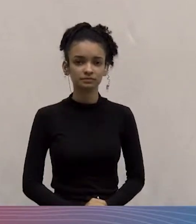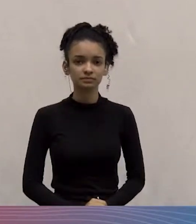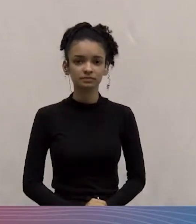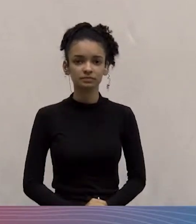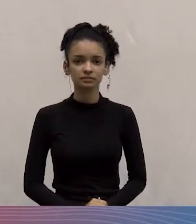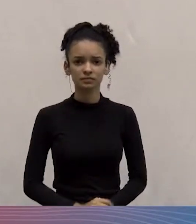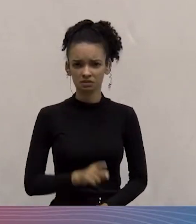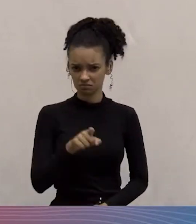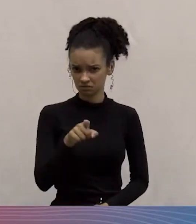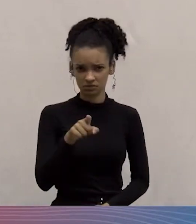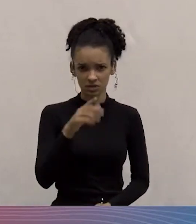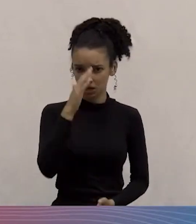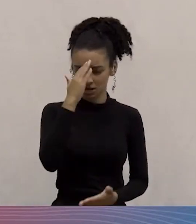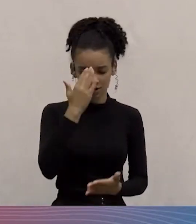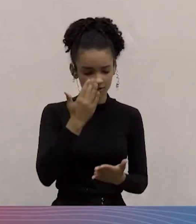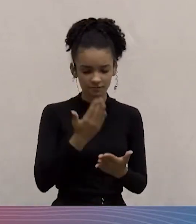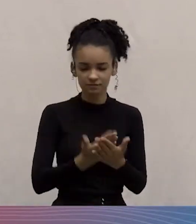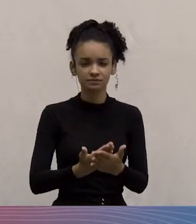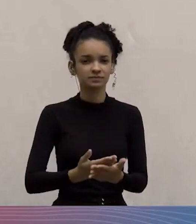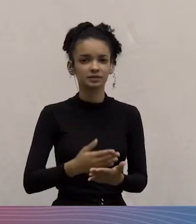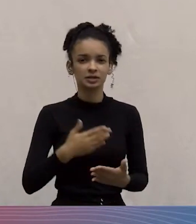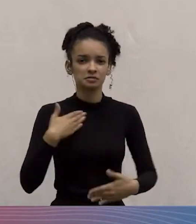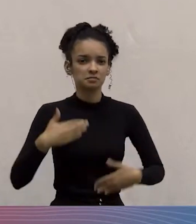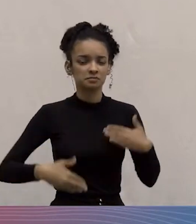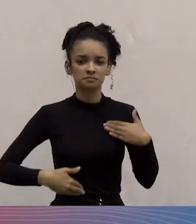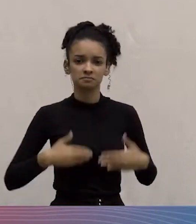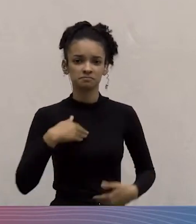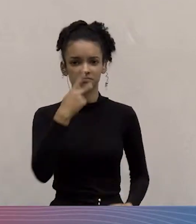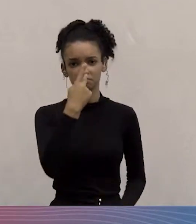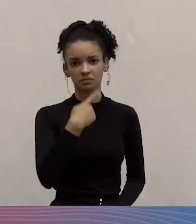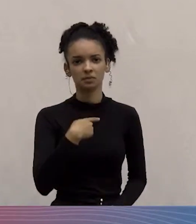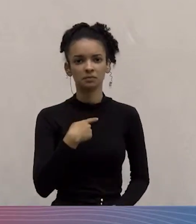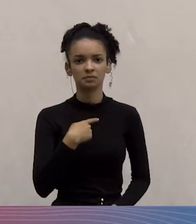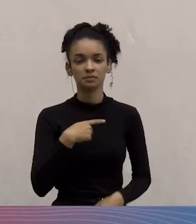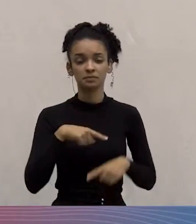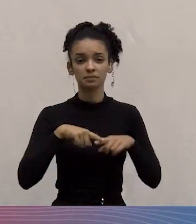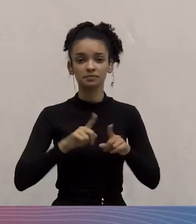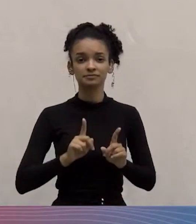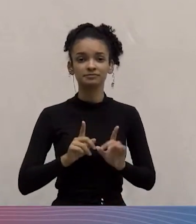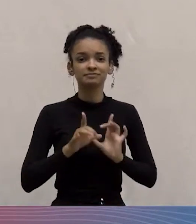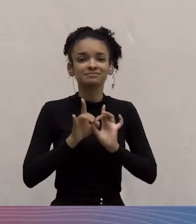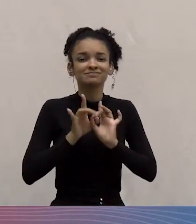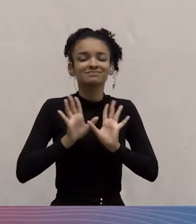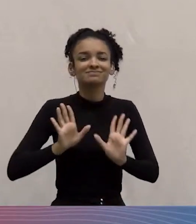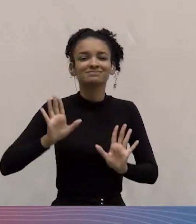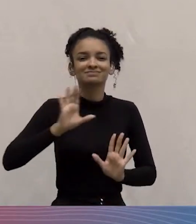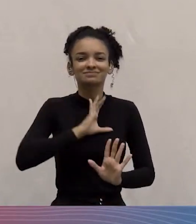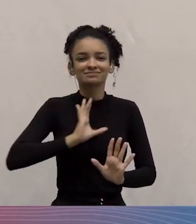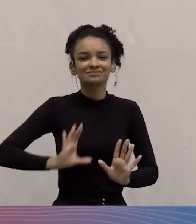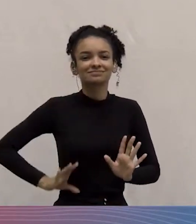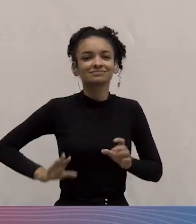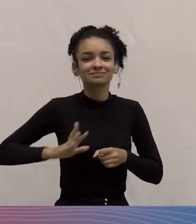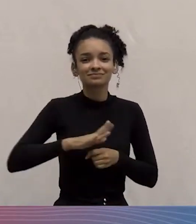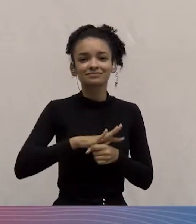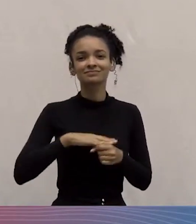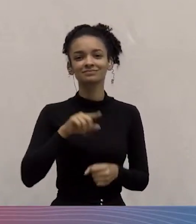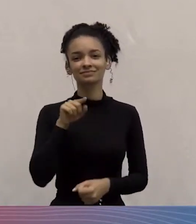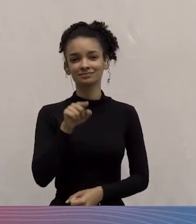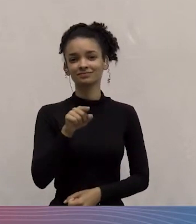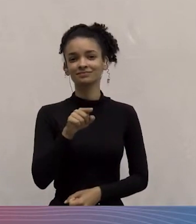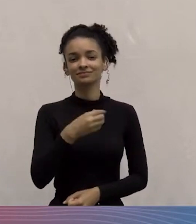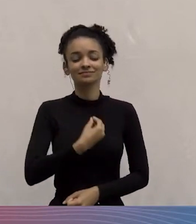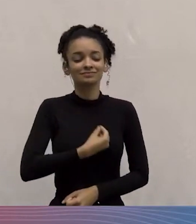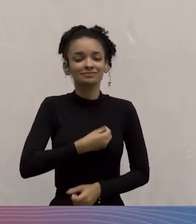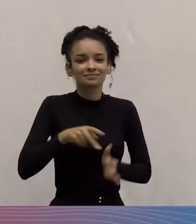Você não confiar mais na carne. Deixe Cristo encher você com a vida